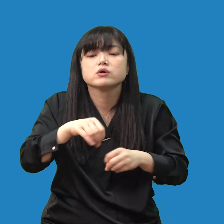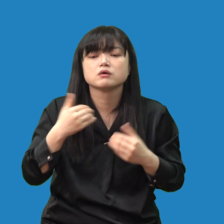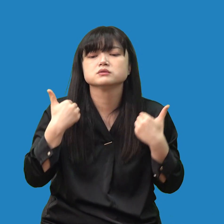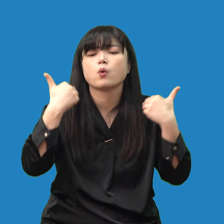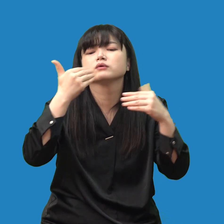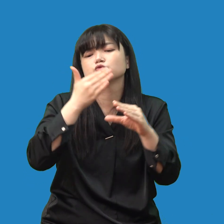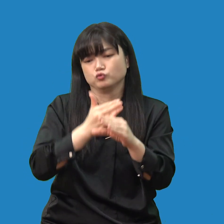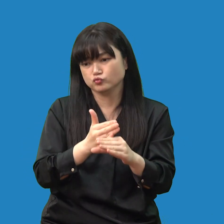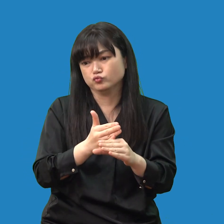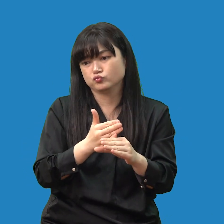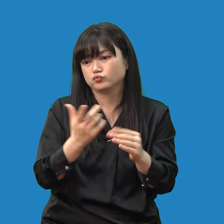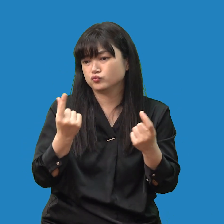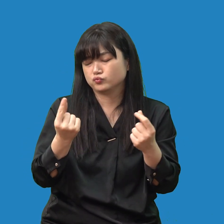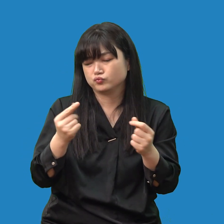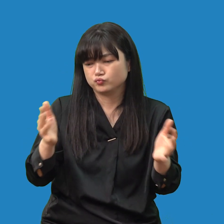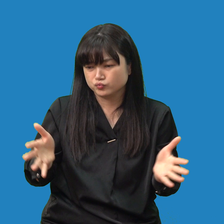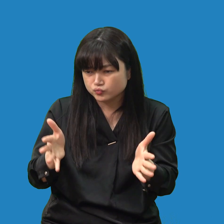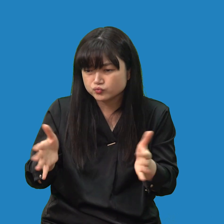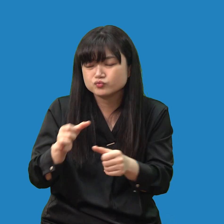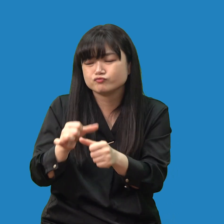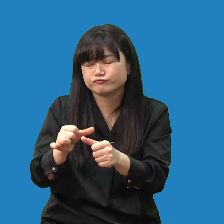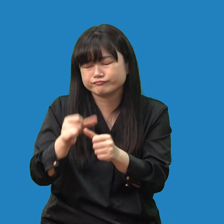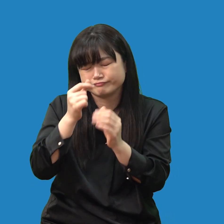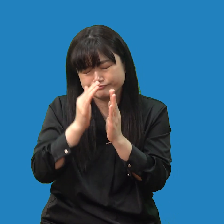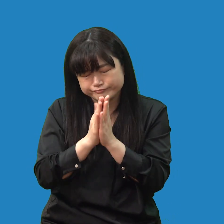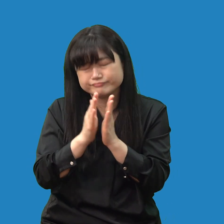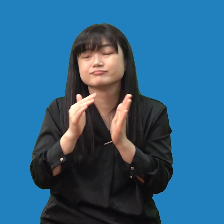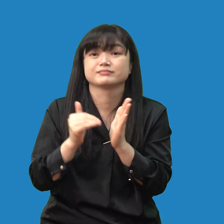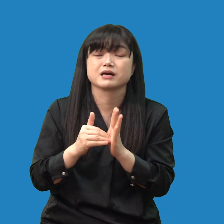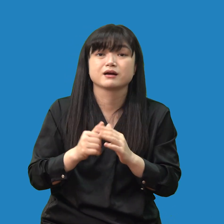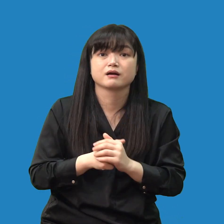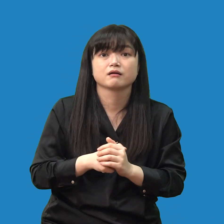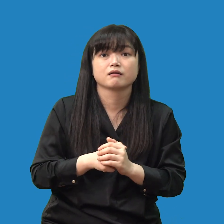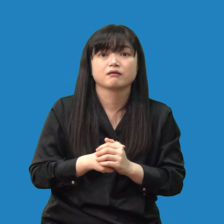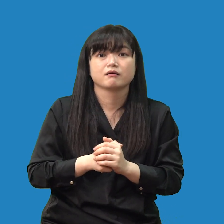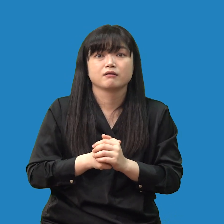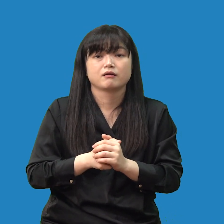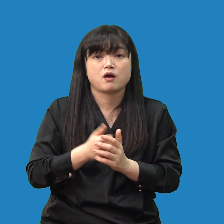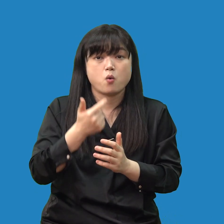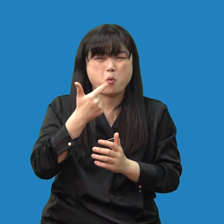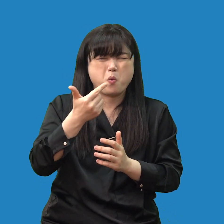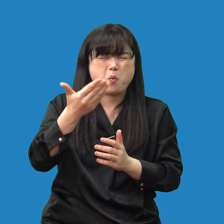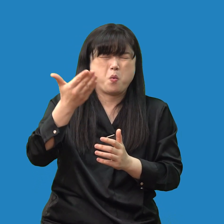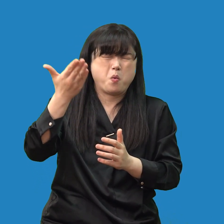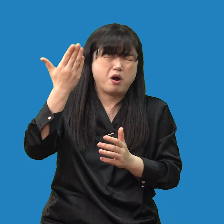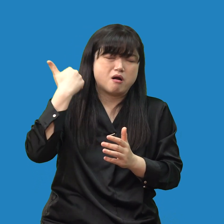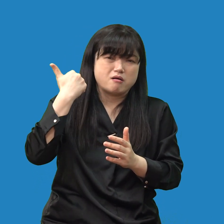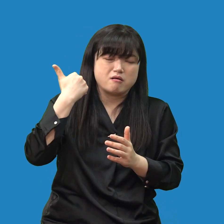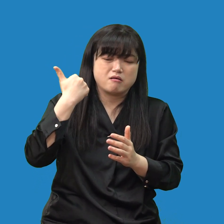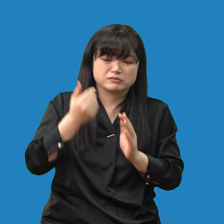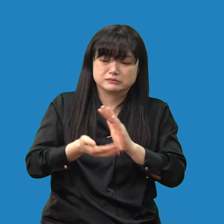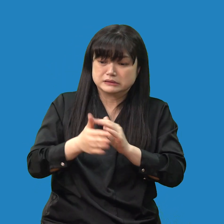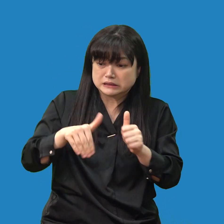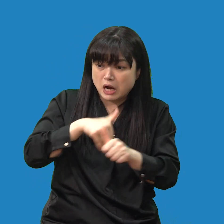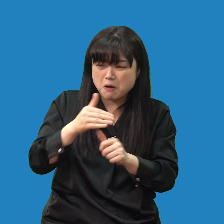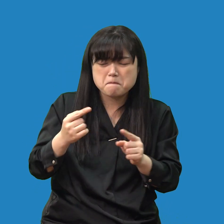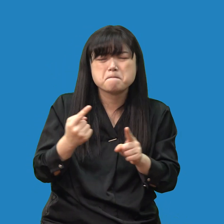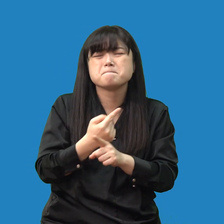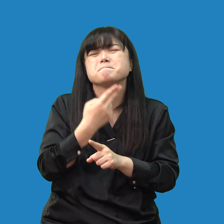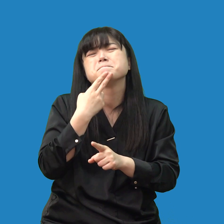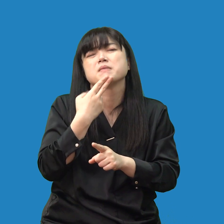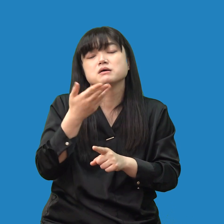같다. 그렇게 권면하고 기도를 해 주었습니다. 과거와 아주 상황이 달라지지는